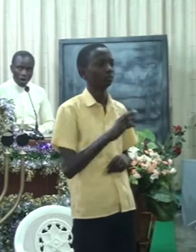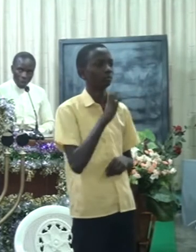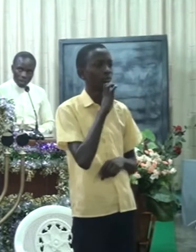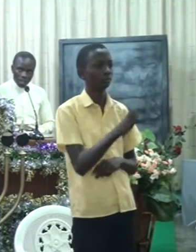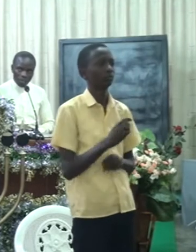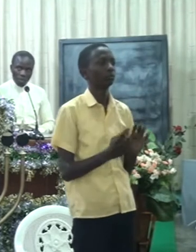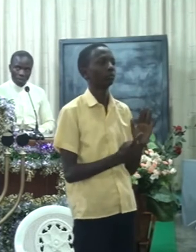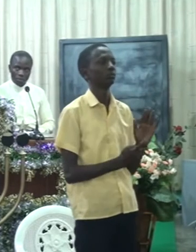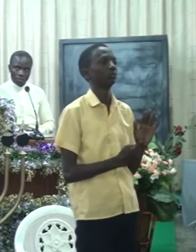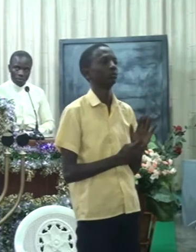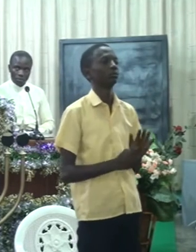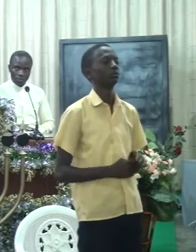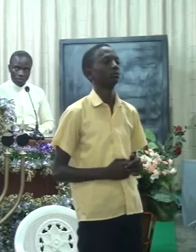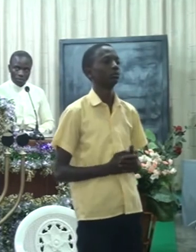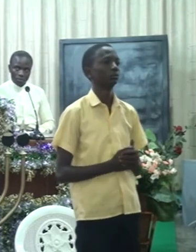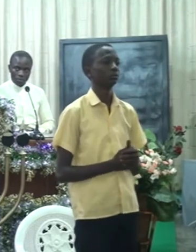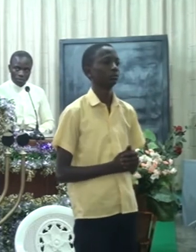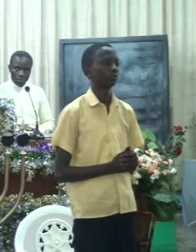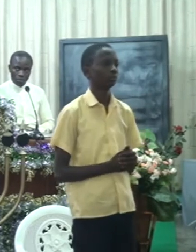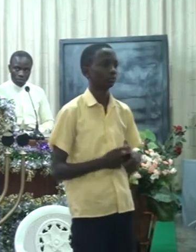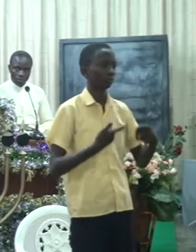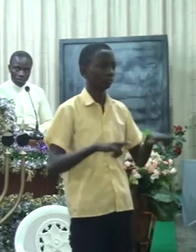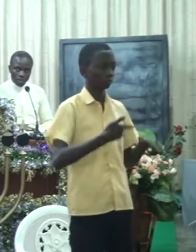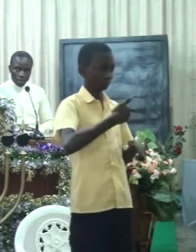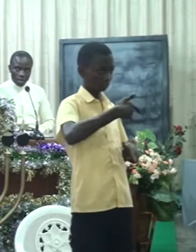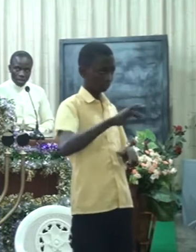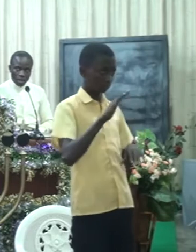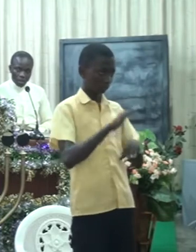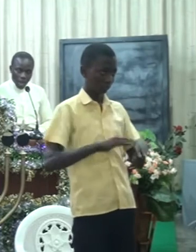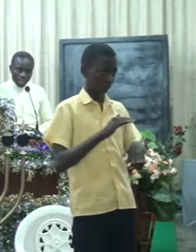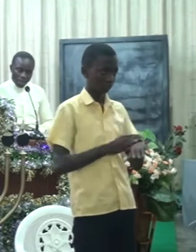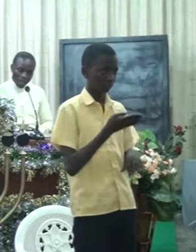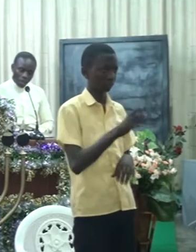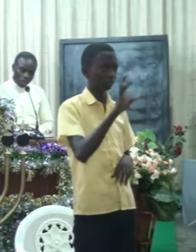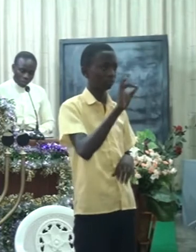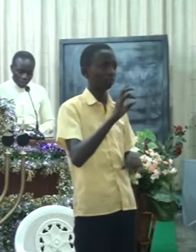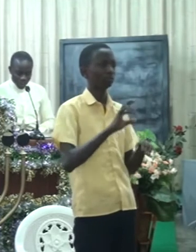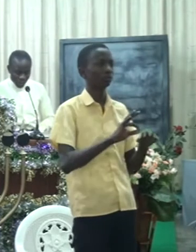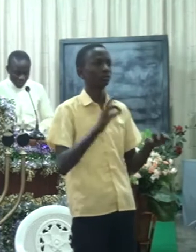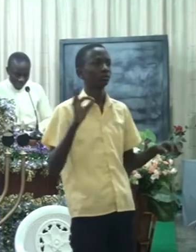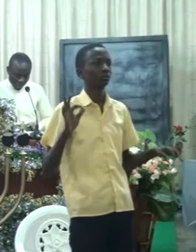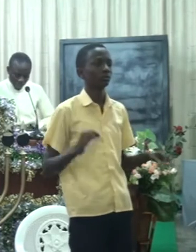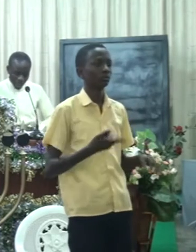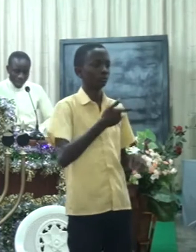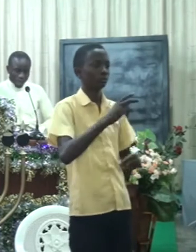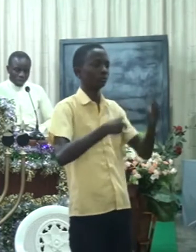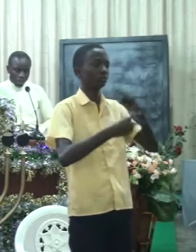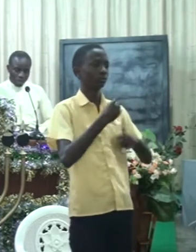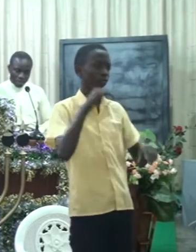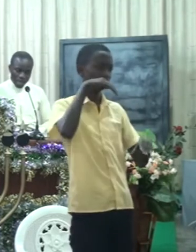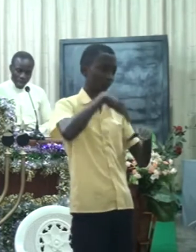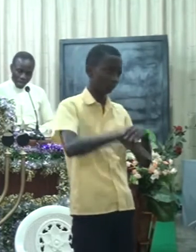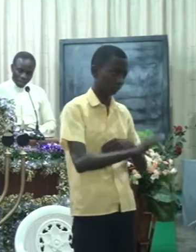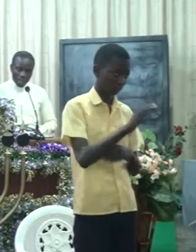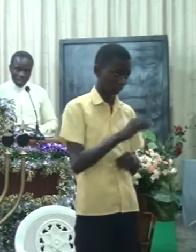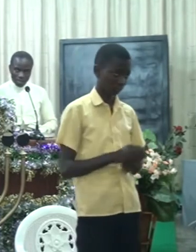mahali neno la kweli lilipo. Wakati anaita bale saba. quand il appelle alors ses autres esprits, bah, cet esprit, tous